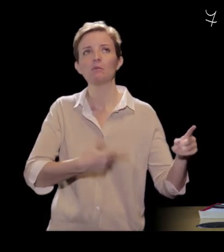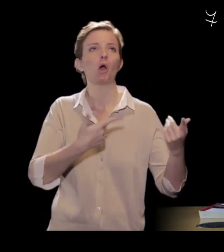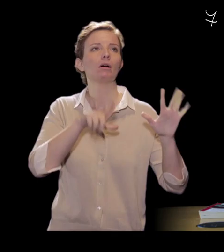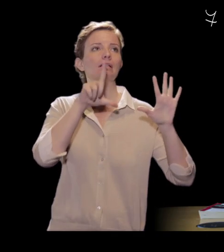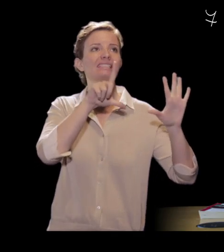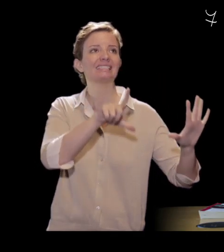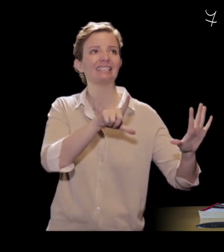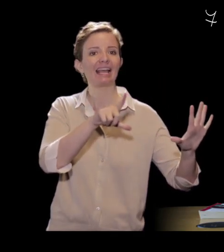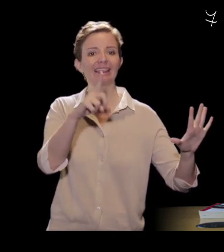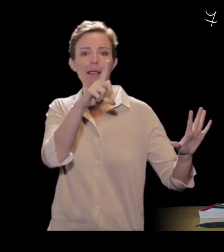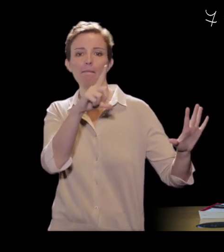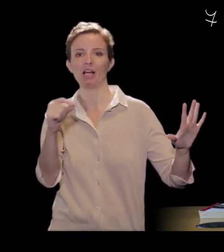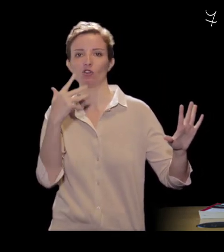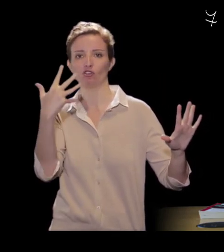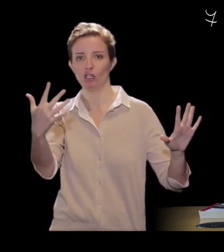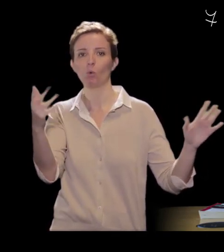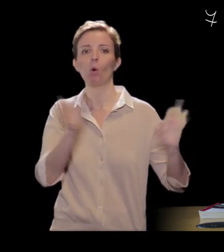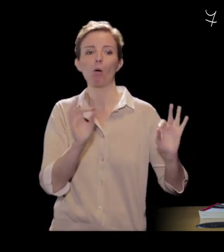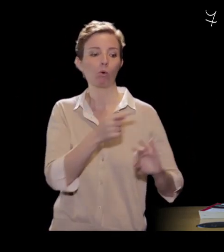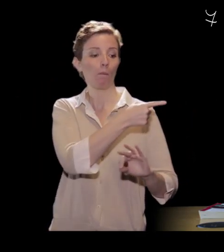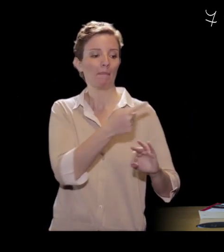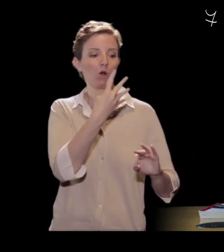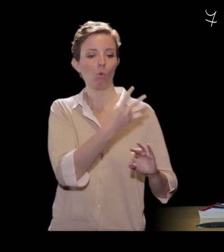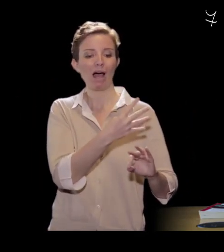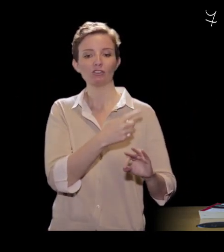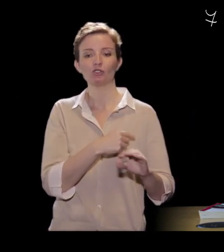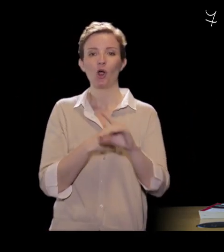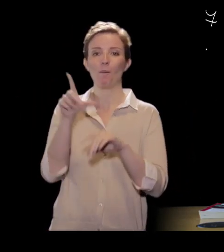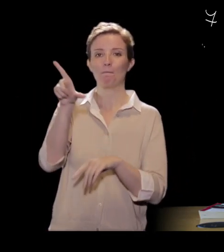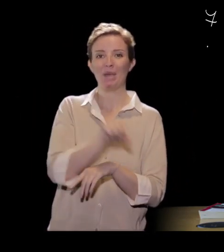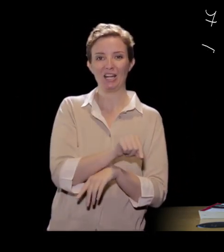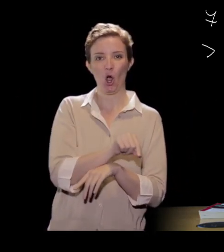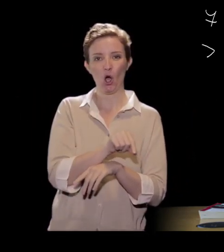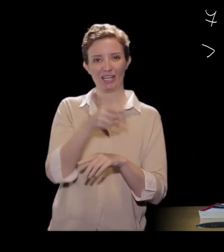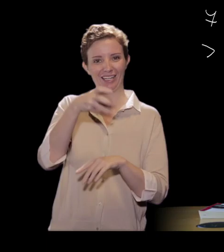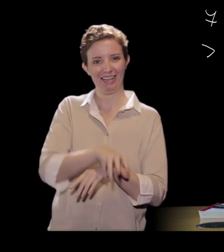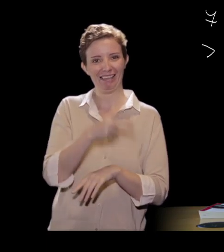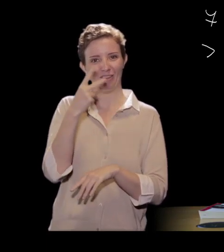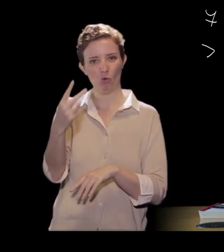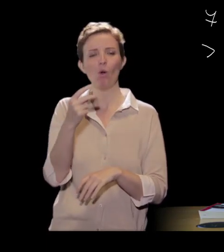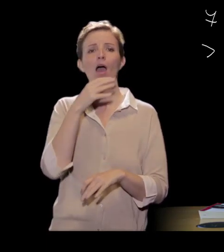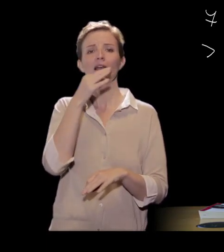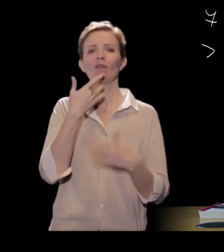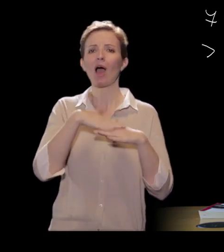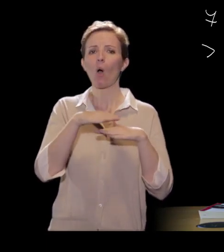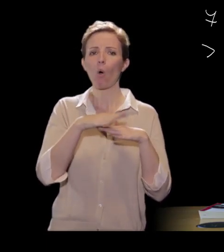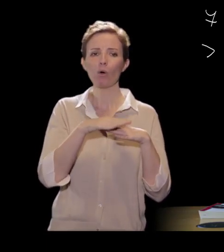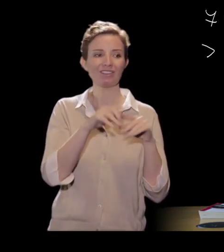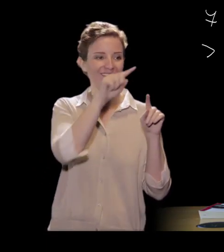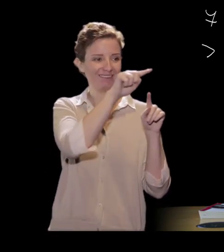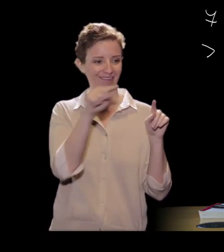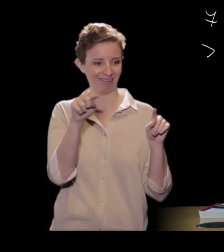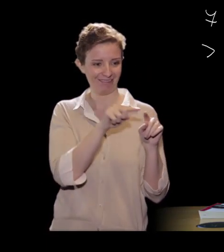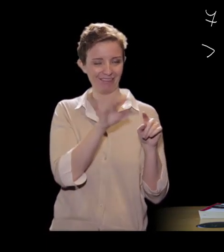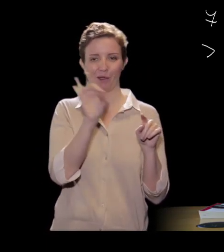5 oppure meno 4 minore di due e quindi indica sostanzialmente tramite il simbolo di maggiore oppure di minore